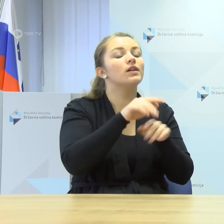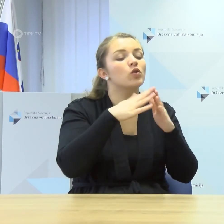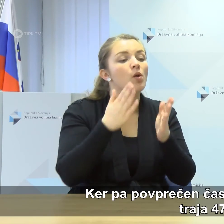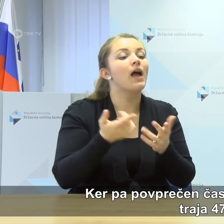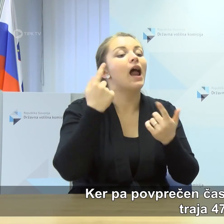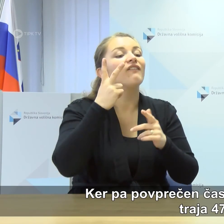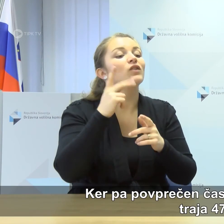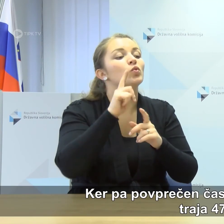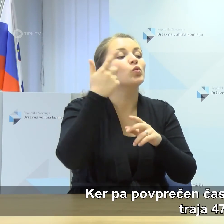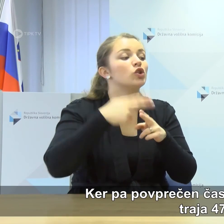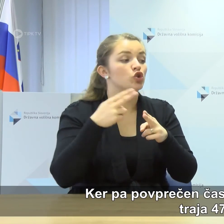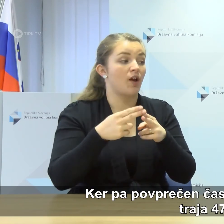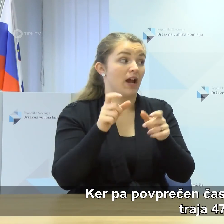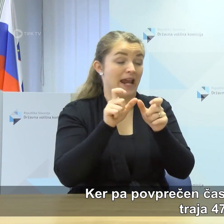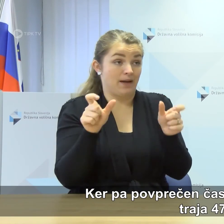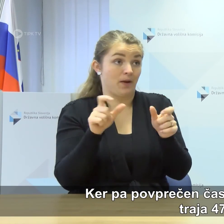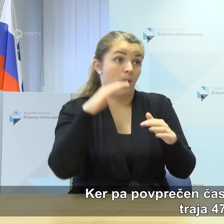povprečen čas